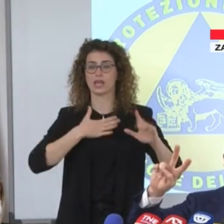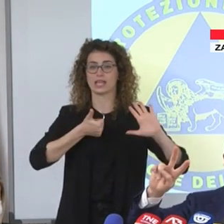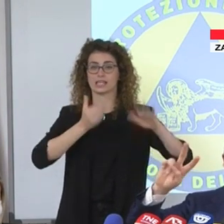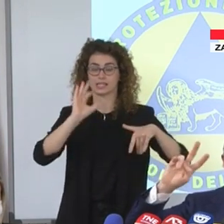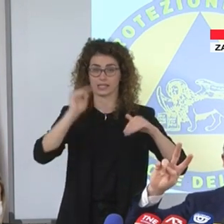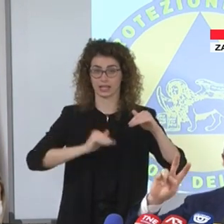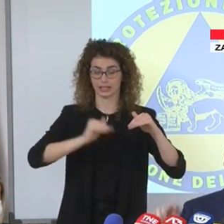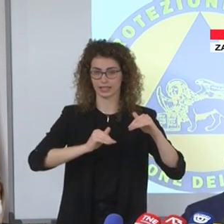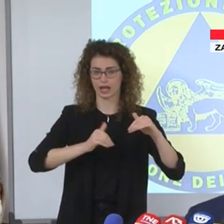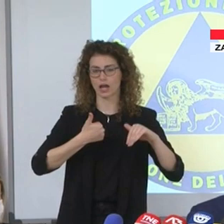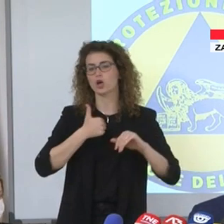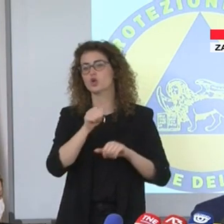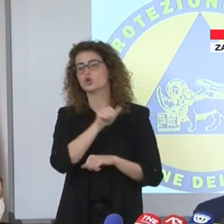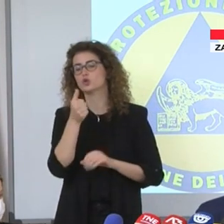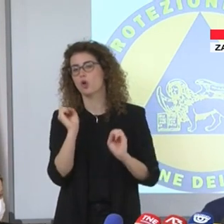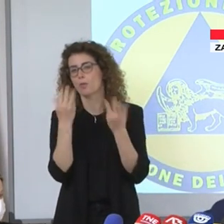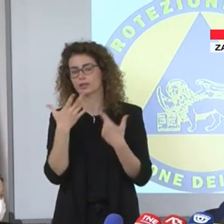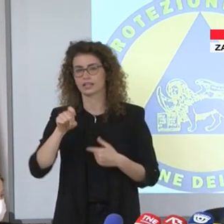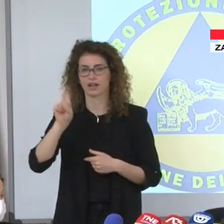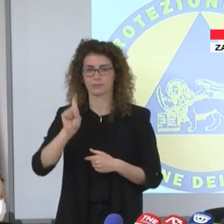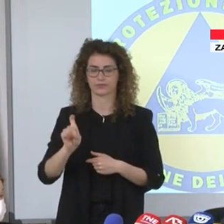vaccini, Pfizer e Moderna.